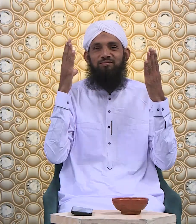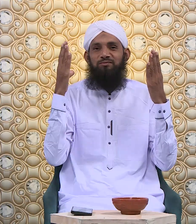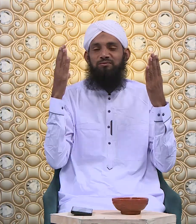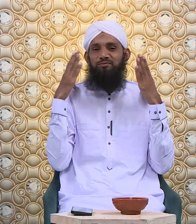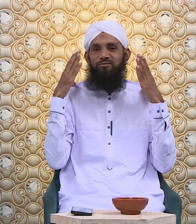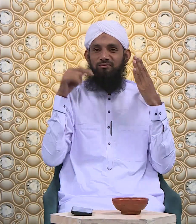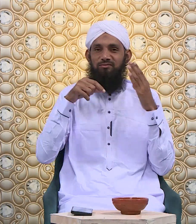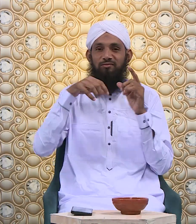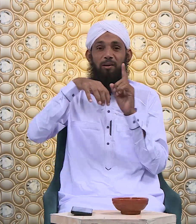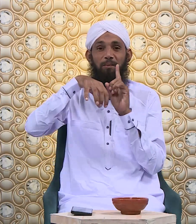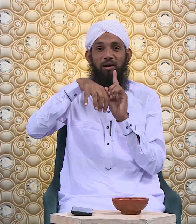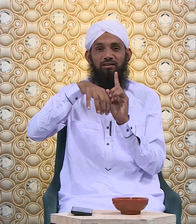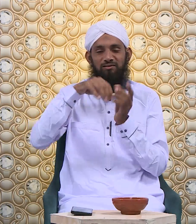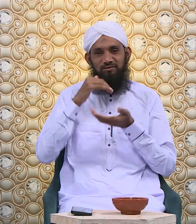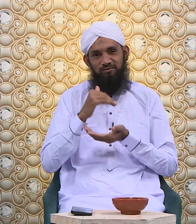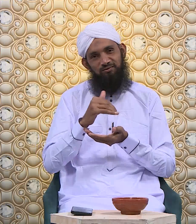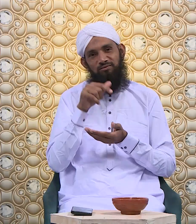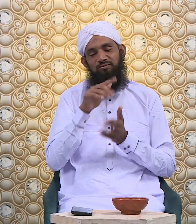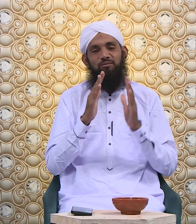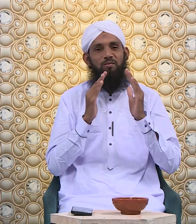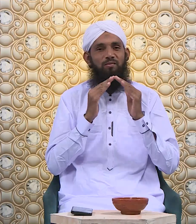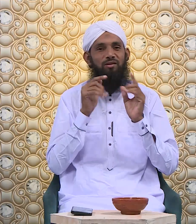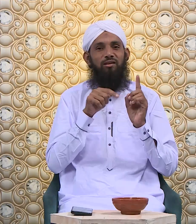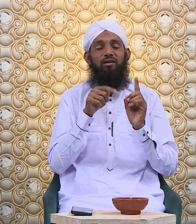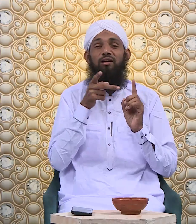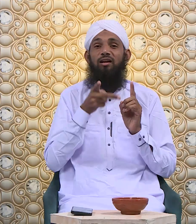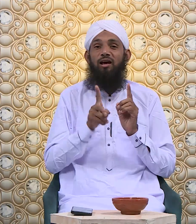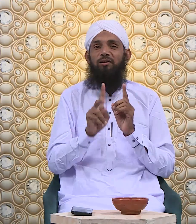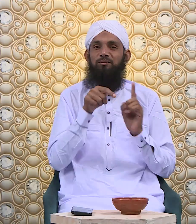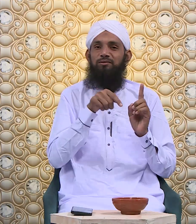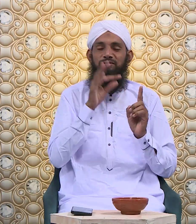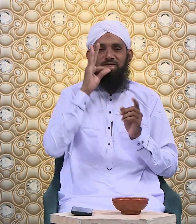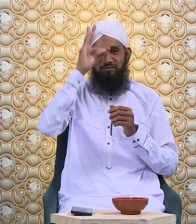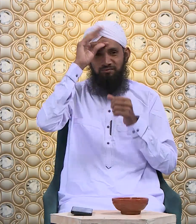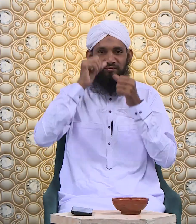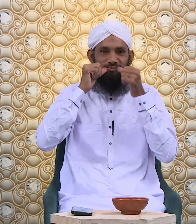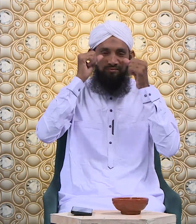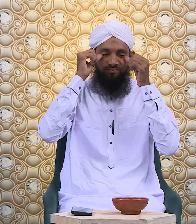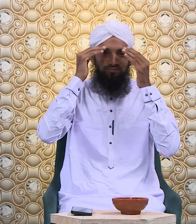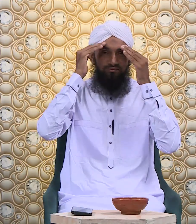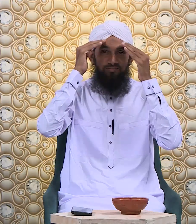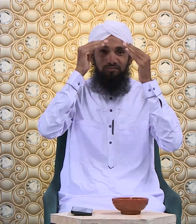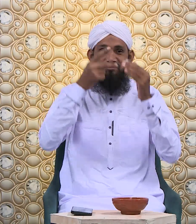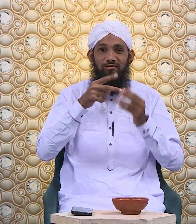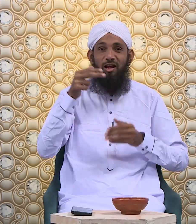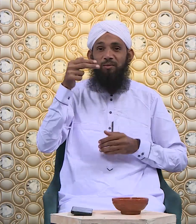کو مدینہ منورہ میں ہوئی آپ کا نام حضور صلی اللہ علیہ وآلہ وسلم نے حسین اور شبیر رکھا